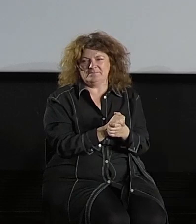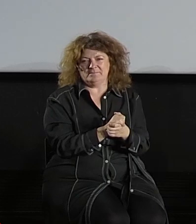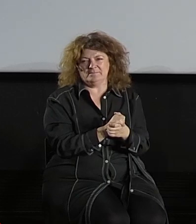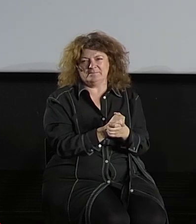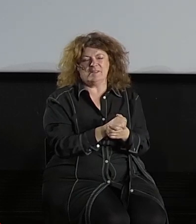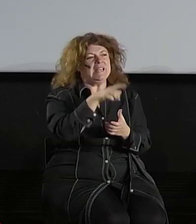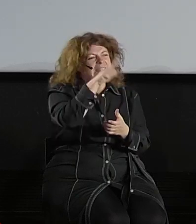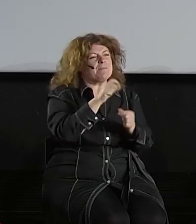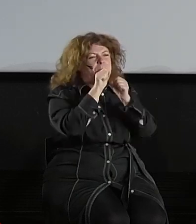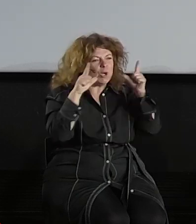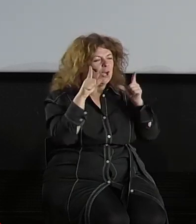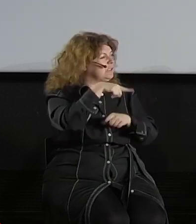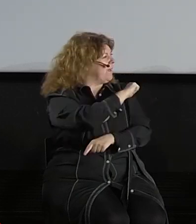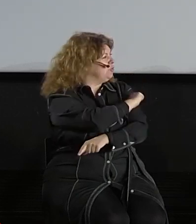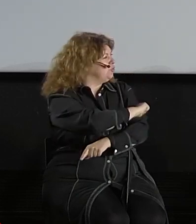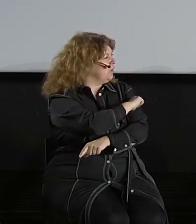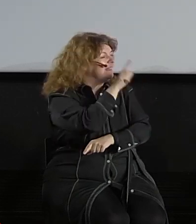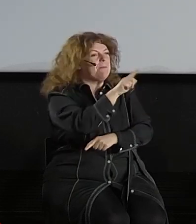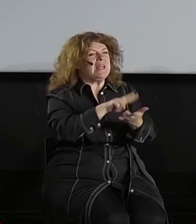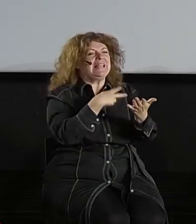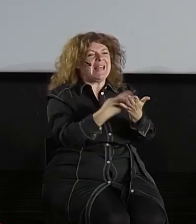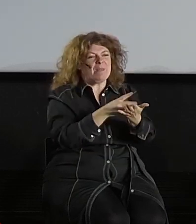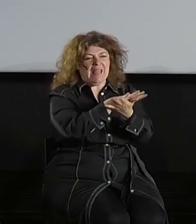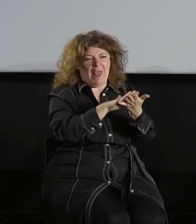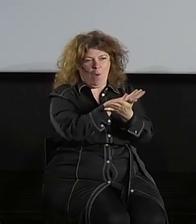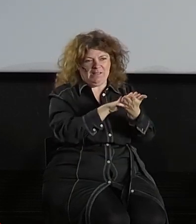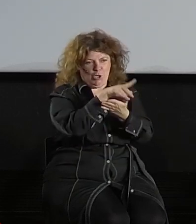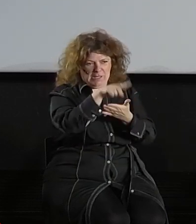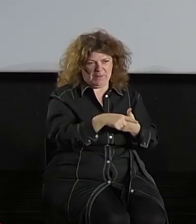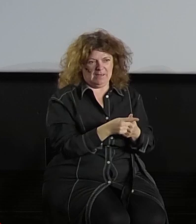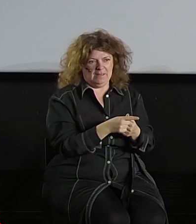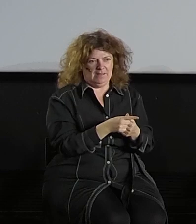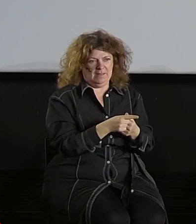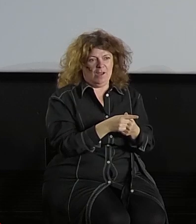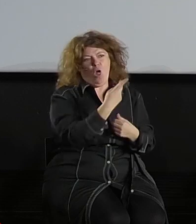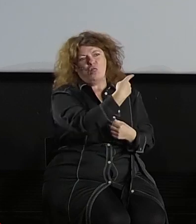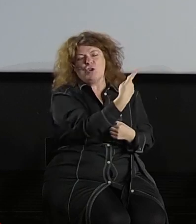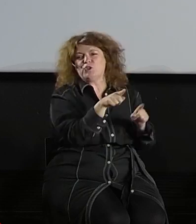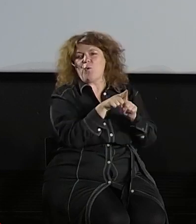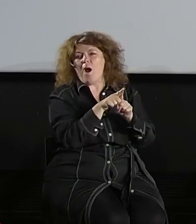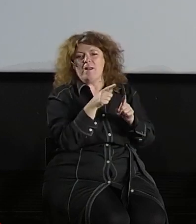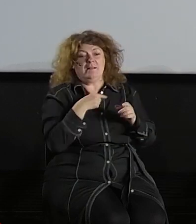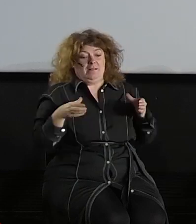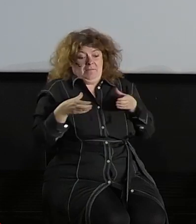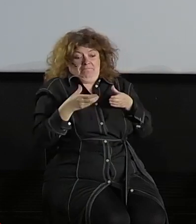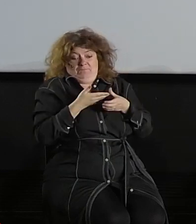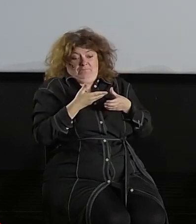protagonismo chusa también es intérprete de lengua de signos y son las dos personas que nosotros como personas oyentes y